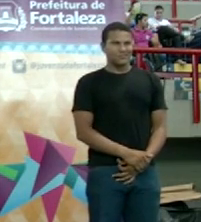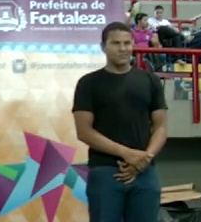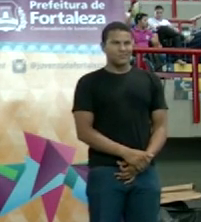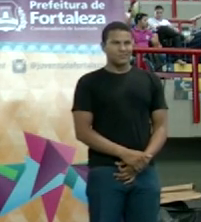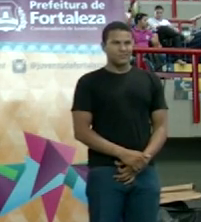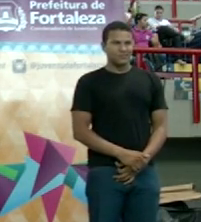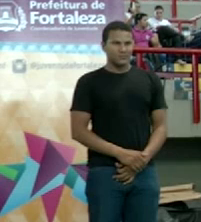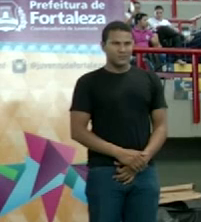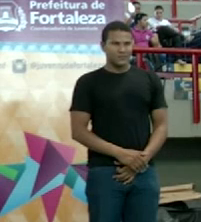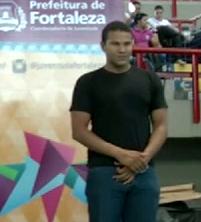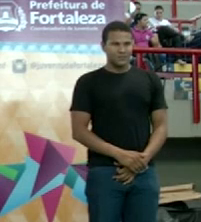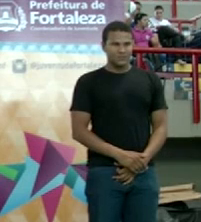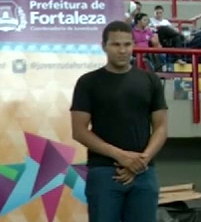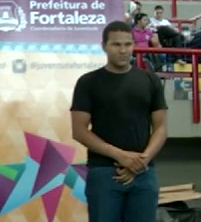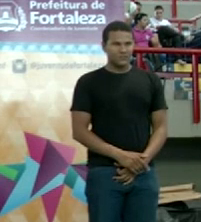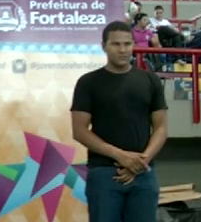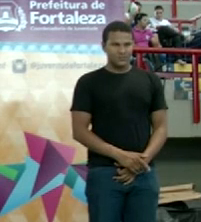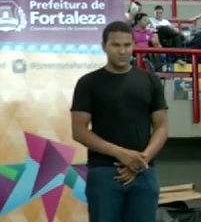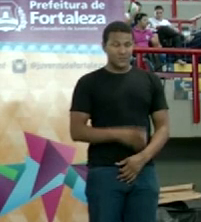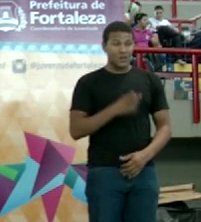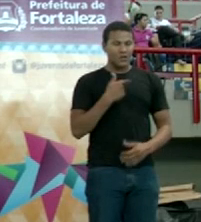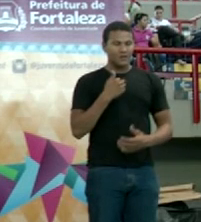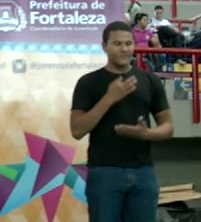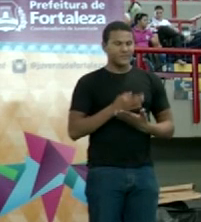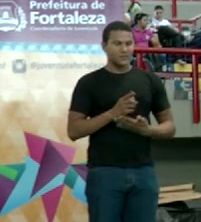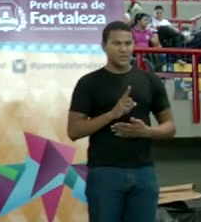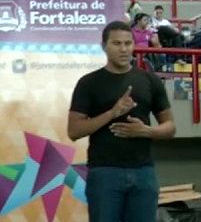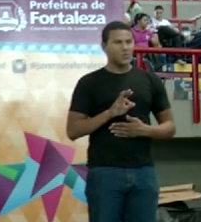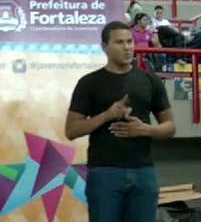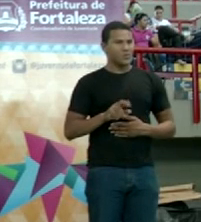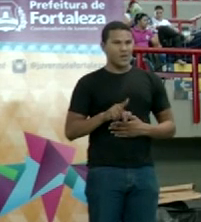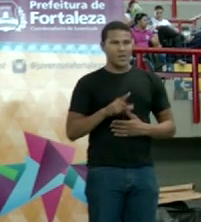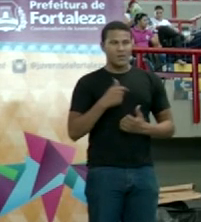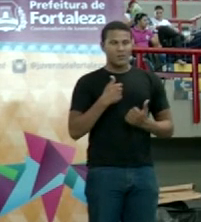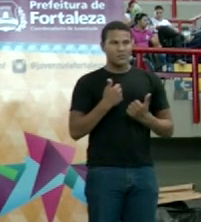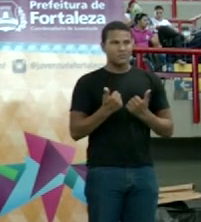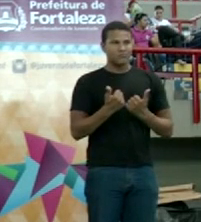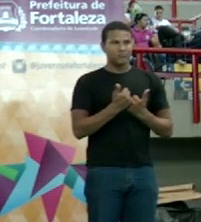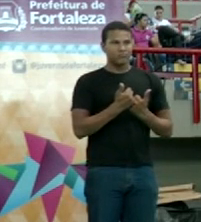Continuando, entretanto, vírgula.